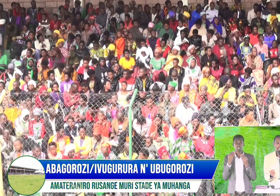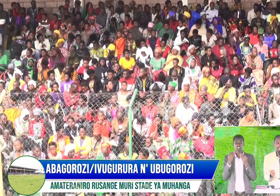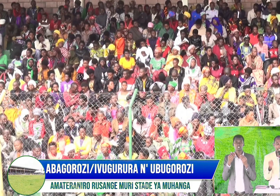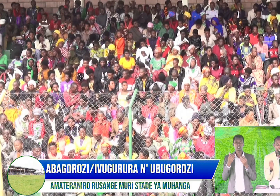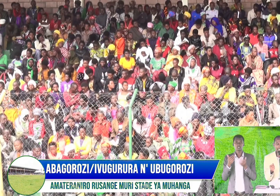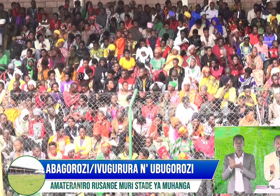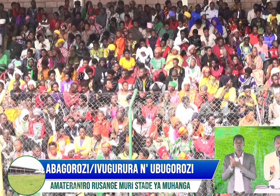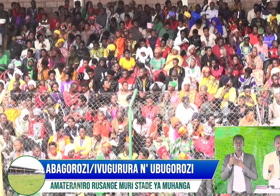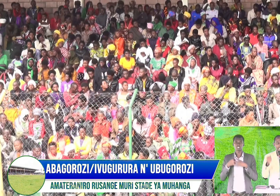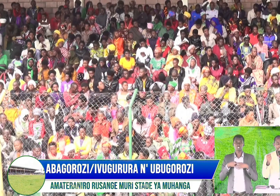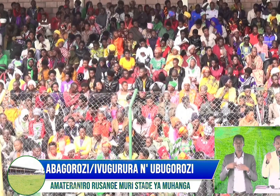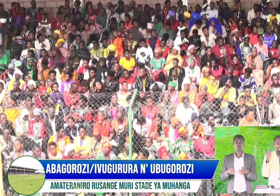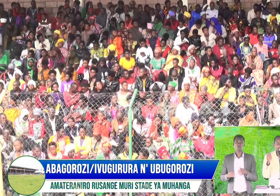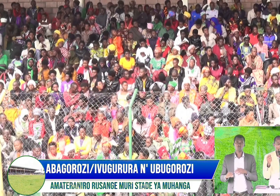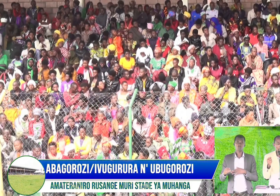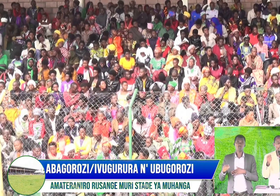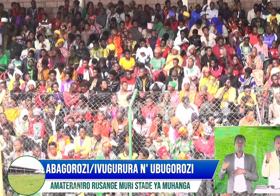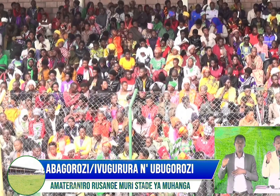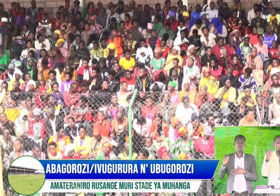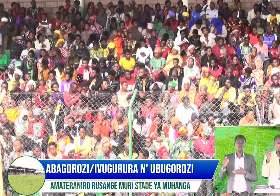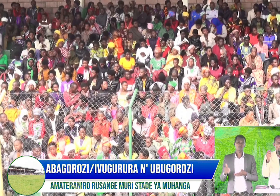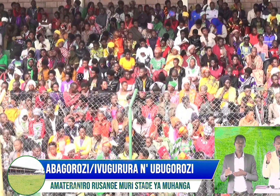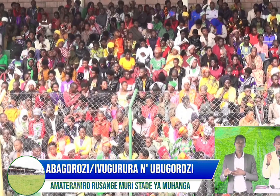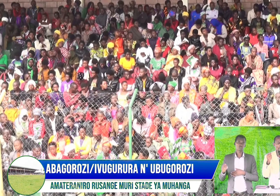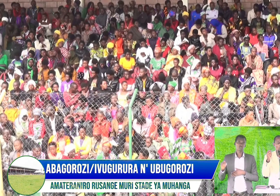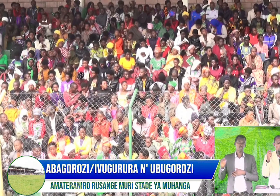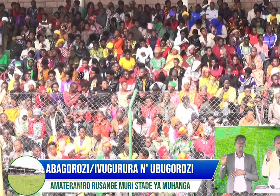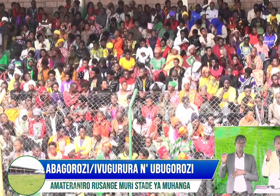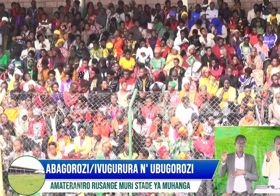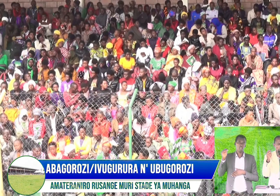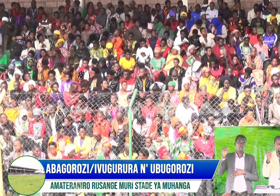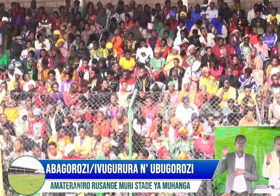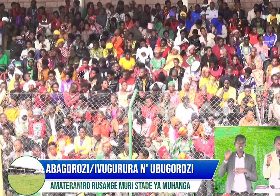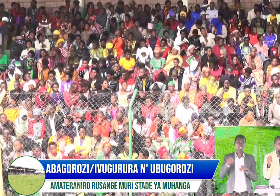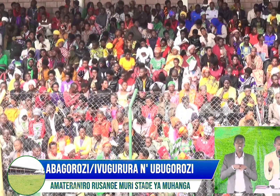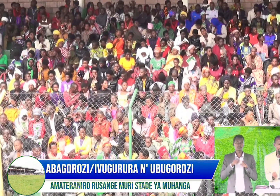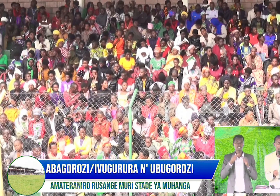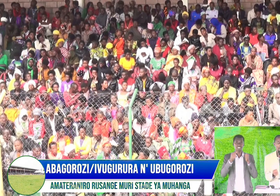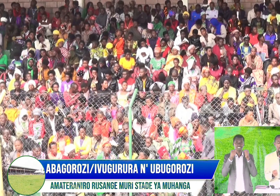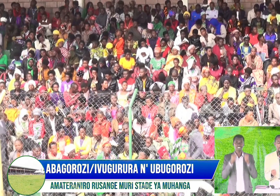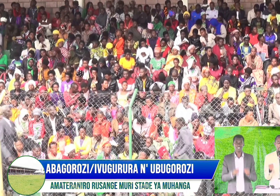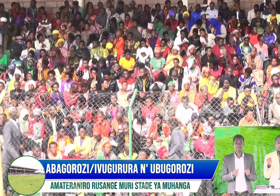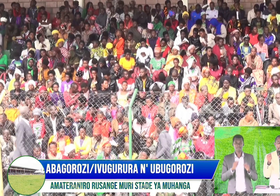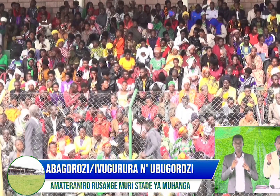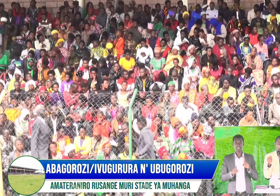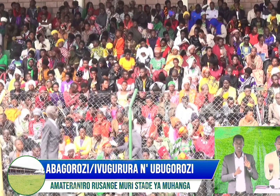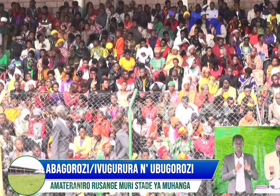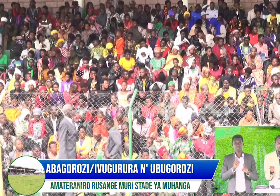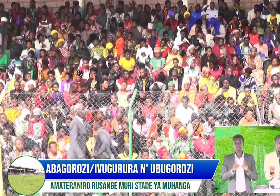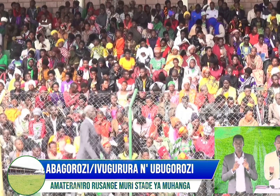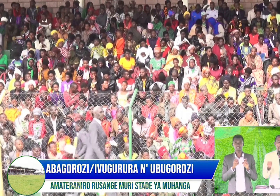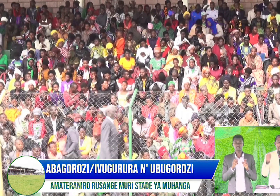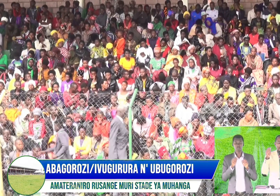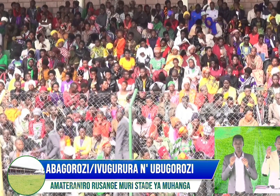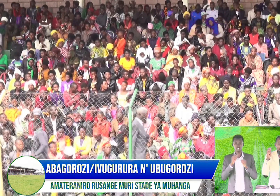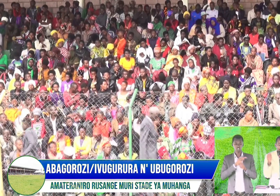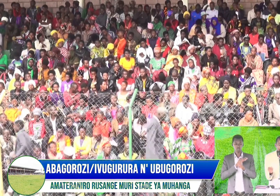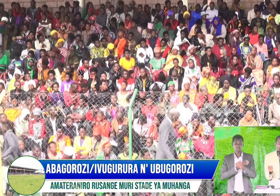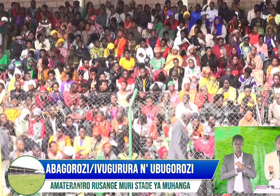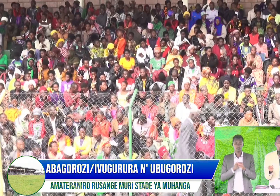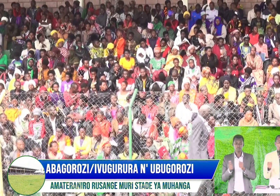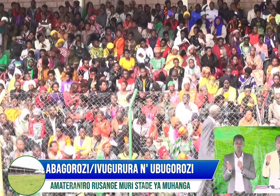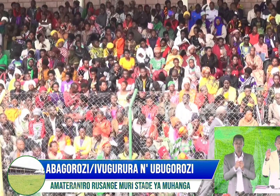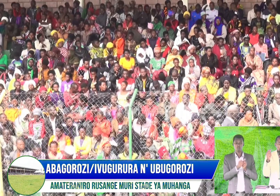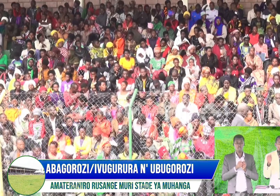gukura, kandi ni ikizamini cy'ubushobozi bwacu bwo gusabana. Ikibazo ni iki: